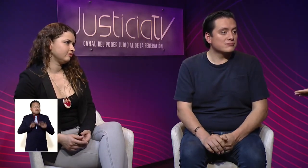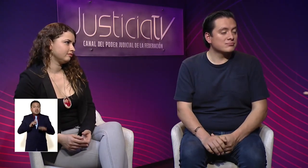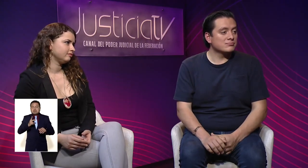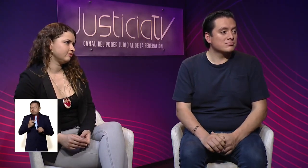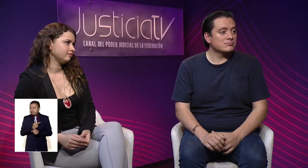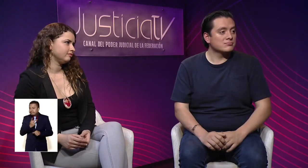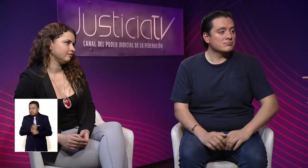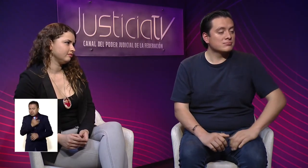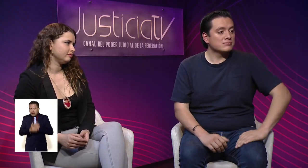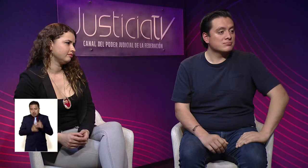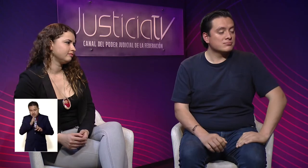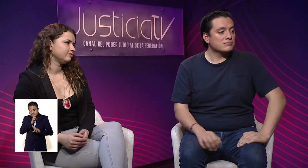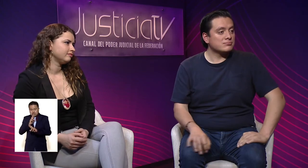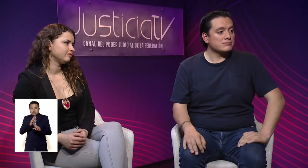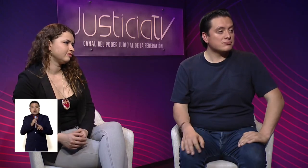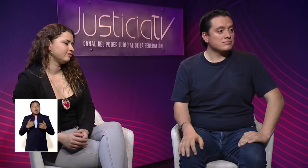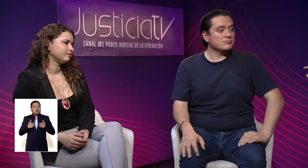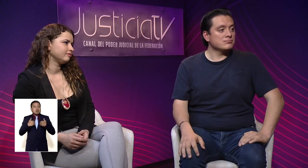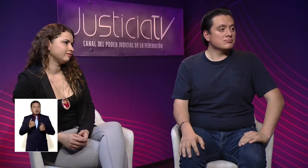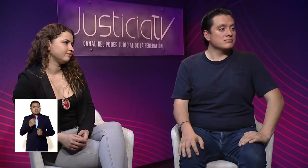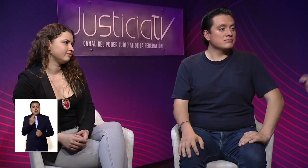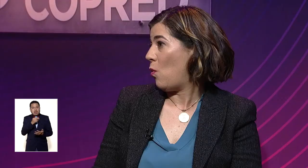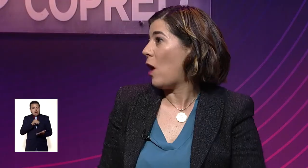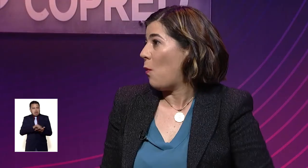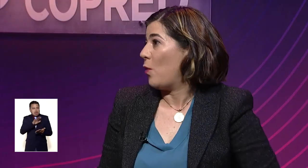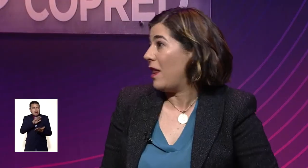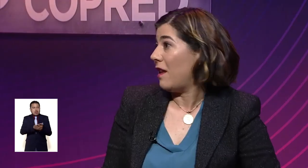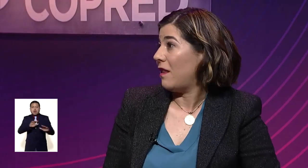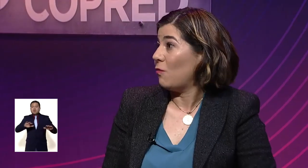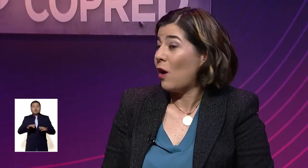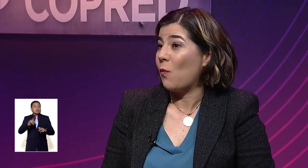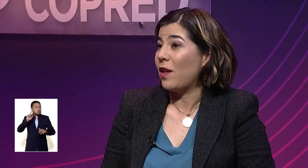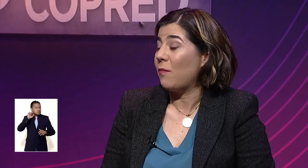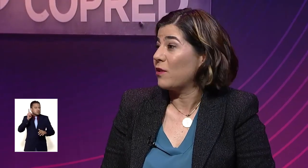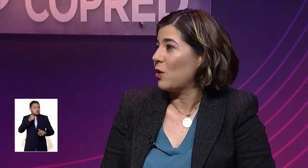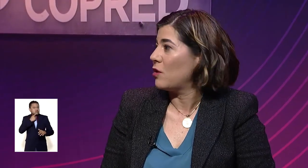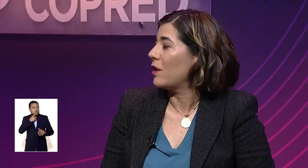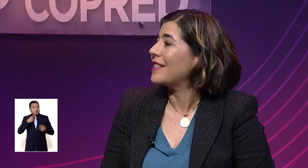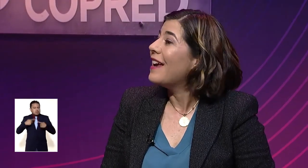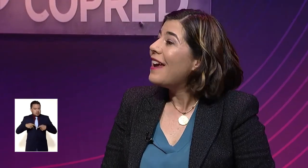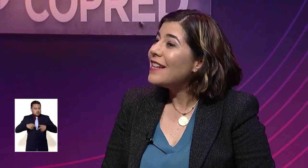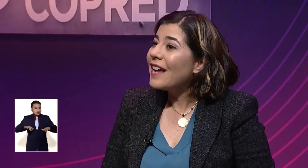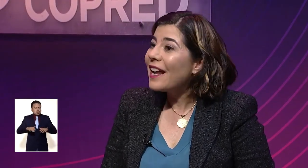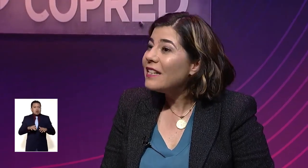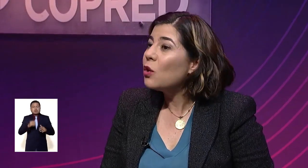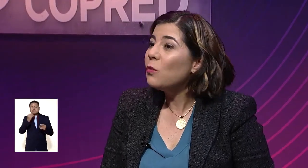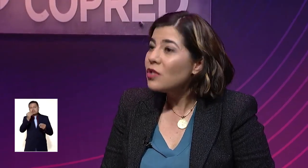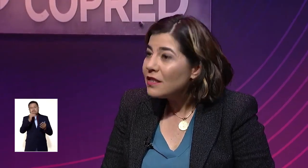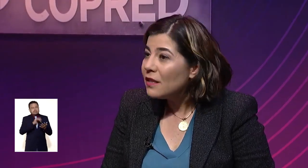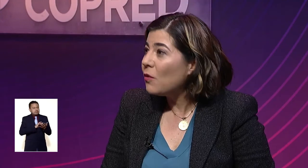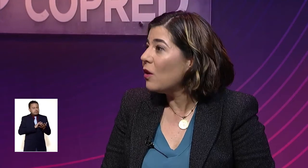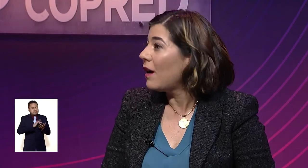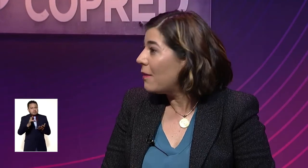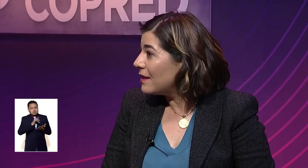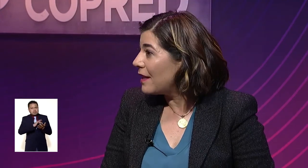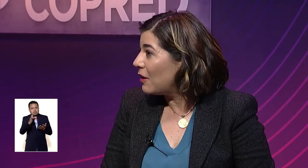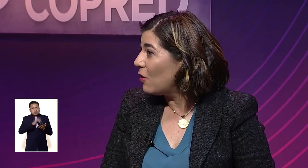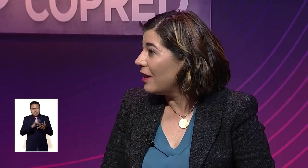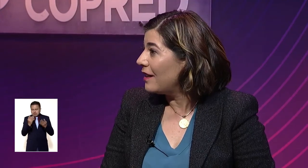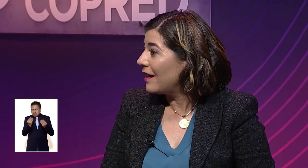también de respeto y de entendimiento de que existe una comunidad de personas sordas. Les agradezco muchísimo haber estado el día de hoy